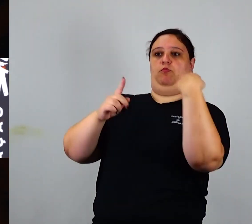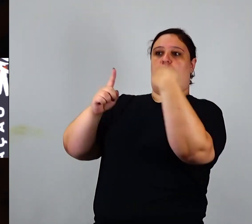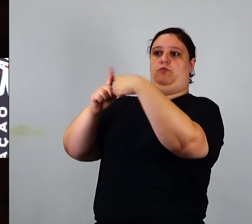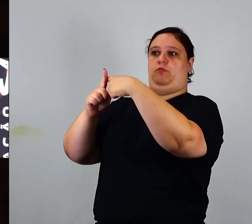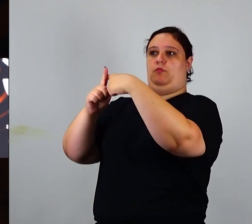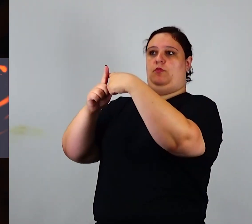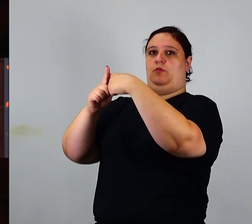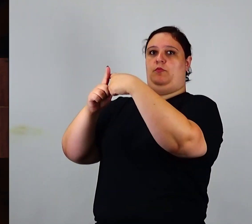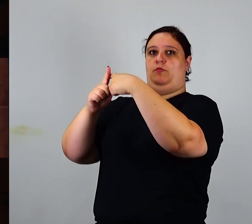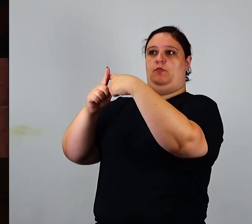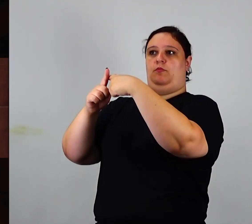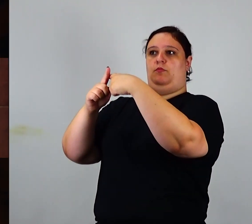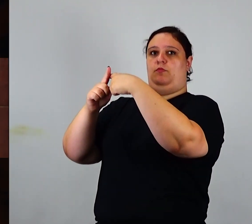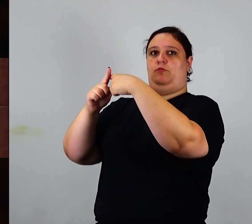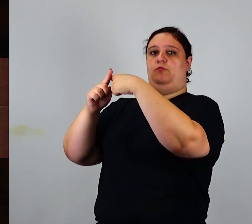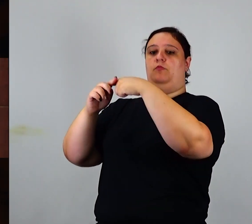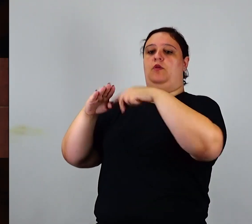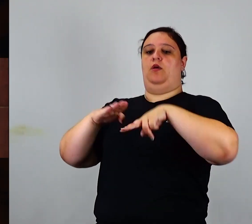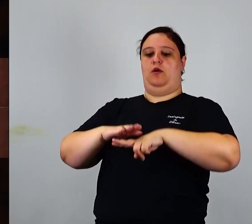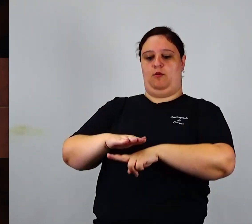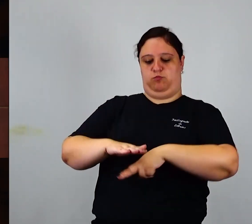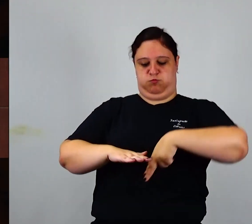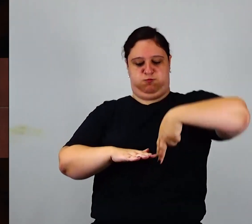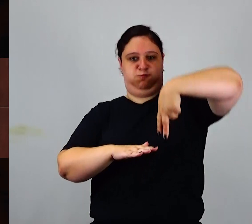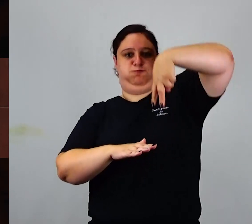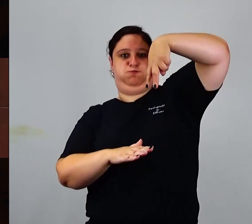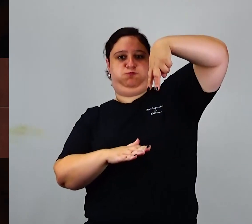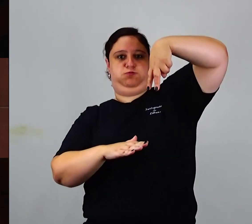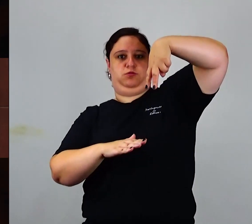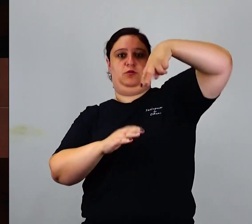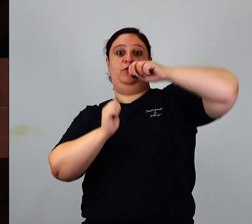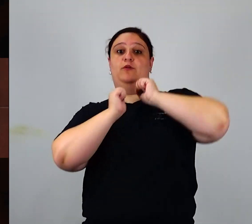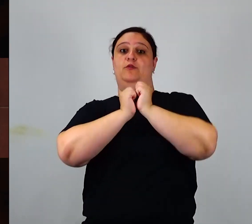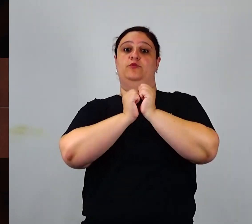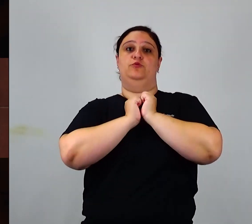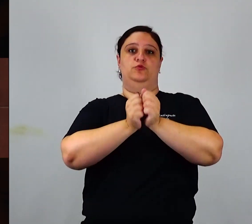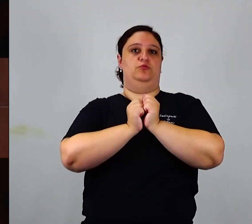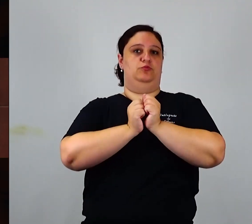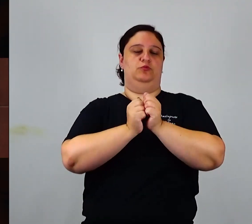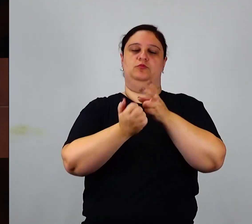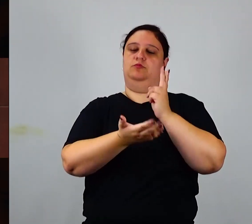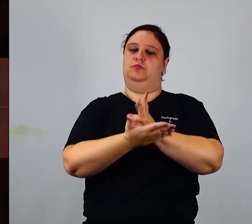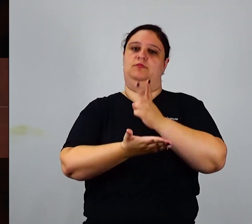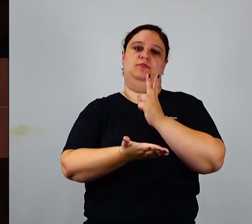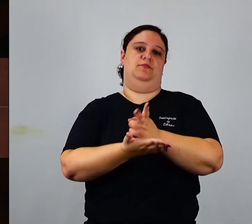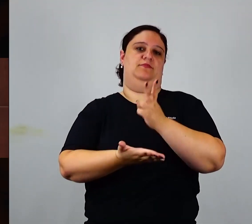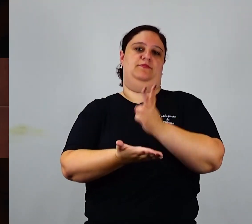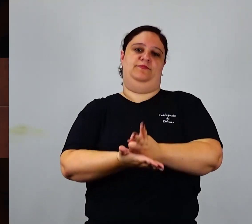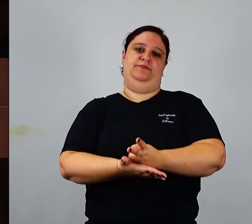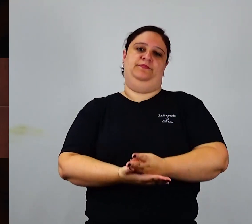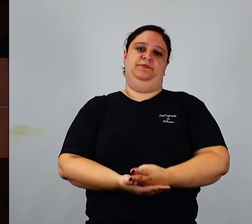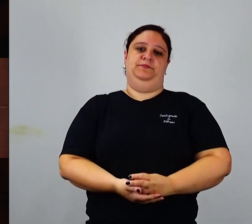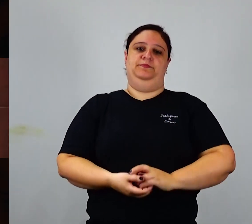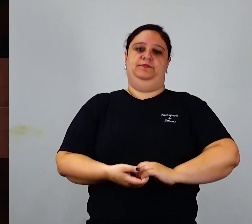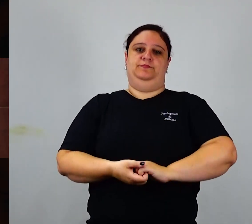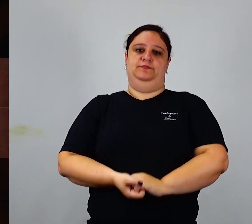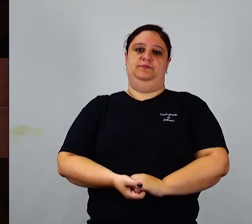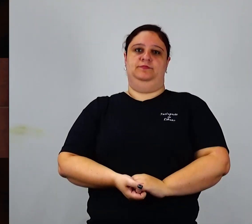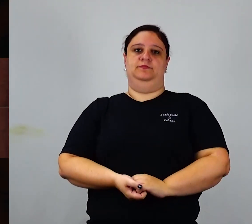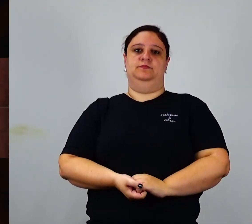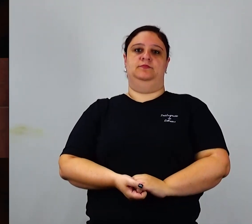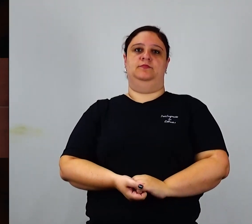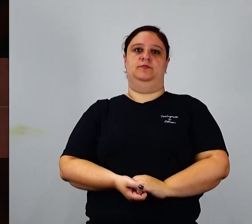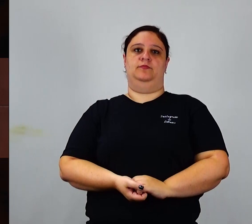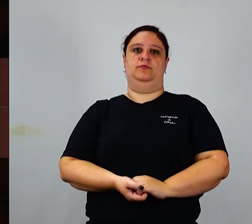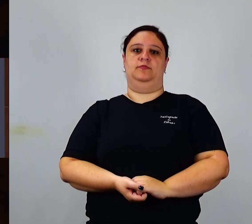Então esses dois fatos vão nos acompanhar por toda a eternidade. Quando